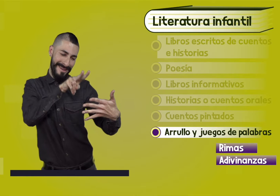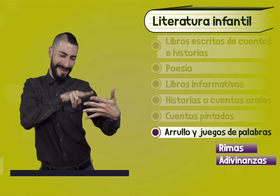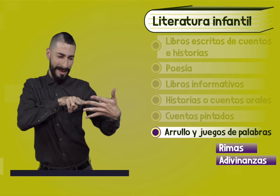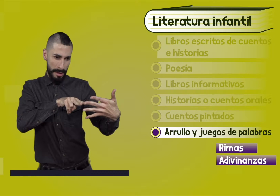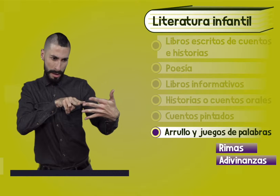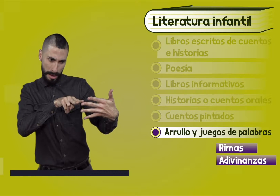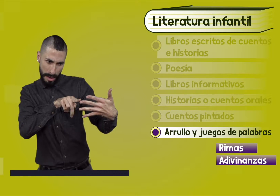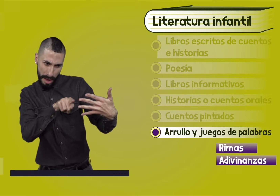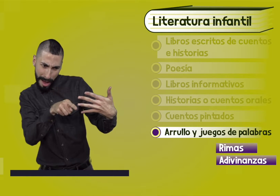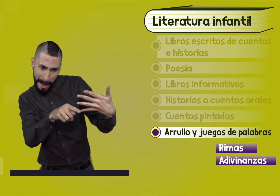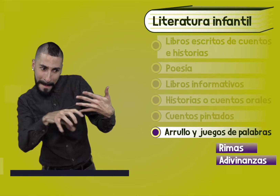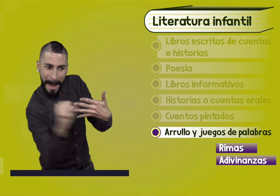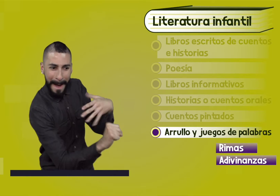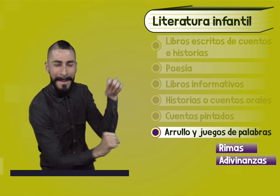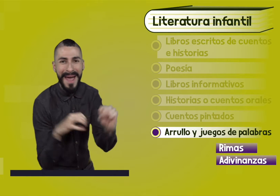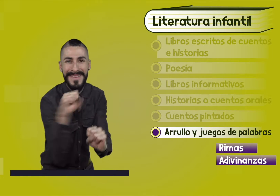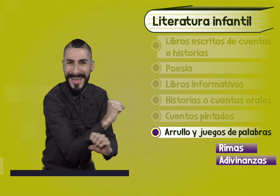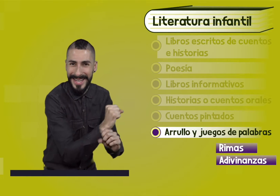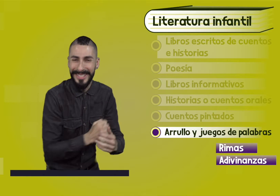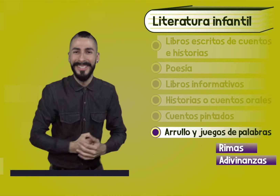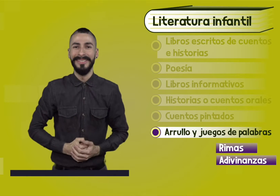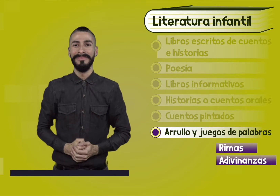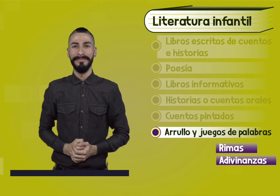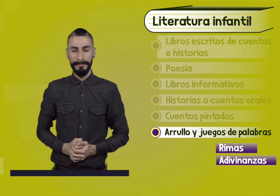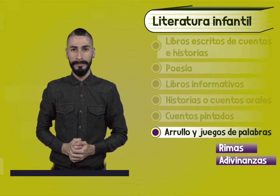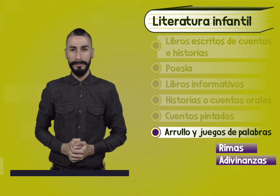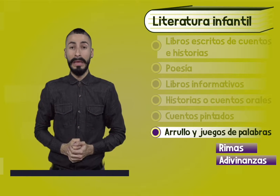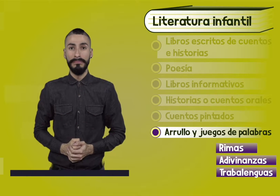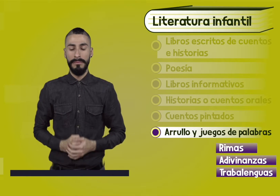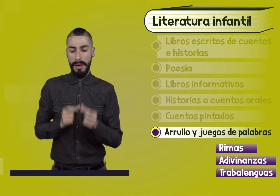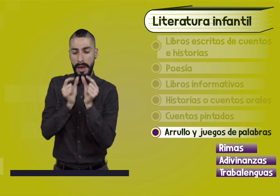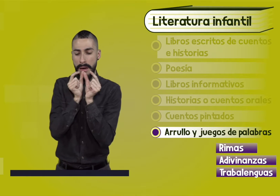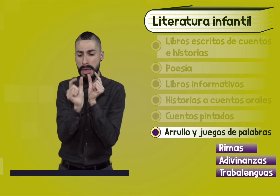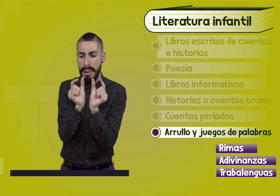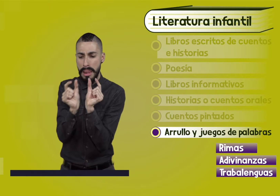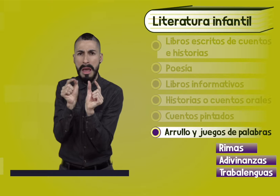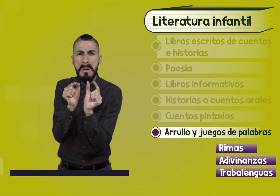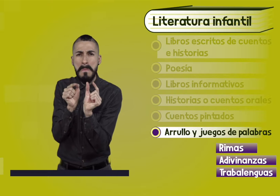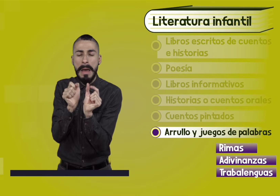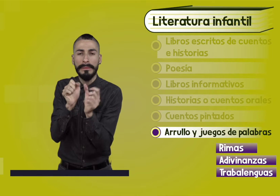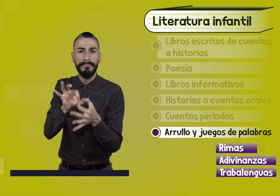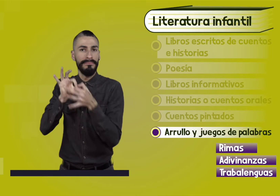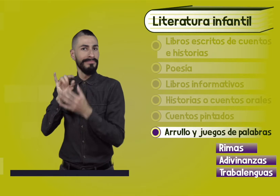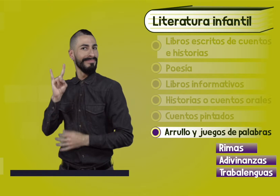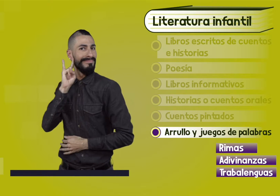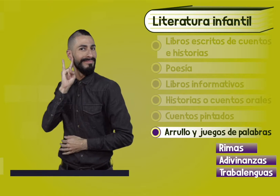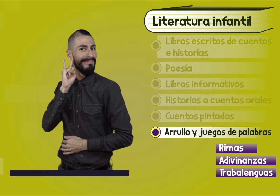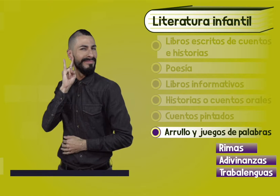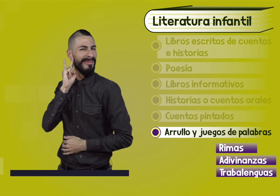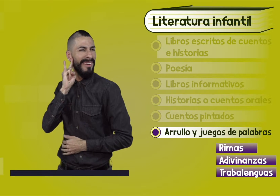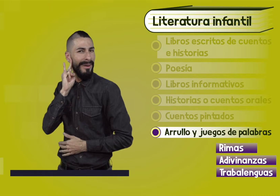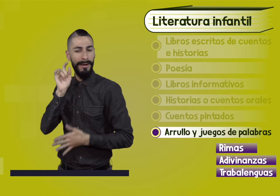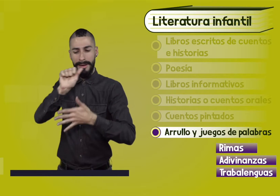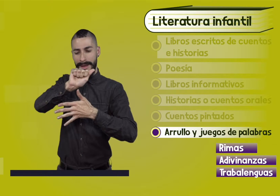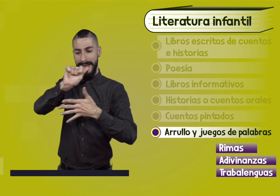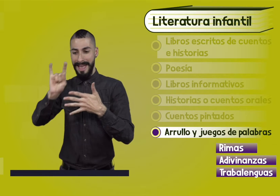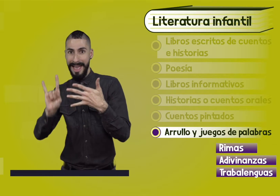se pueden encontrar de forma escrita para leerlas y lograr adivinar de qué se trata. Los trabalenguas están ligados a la discriminación